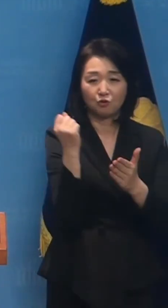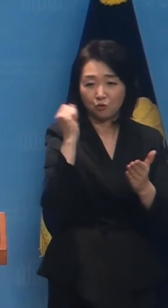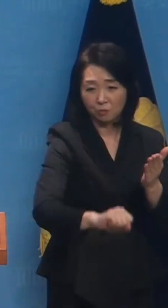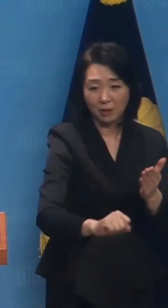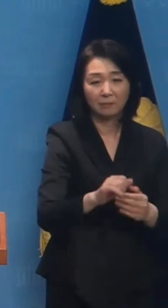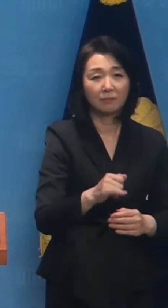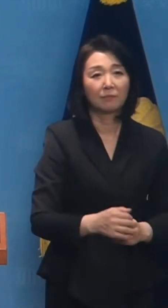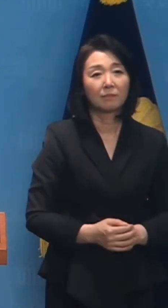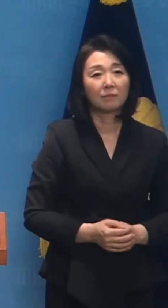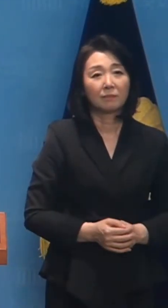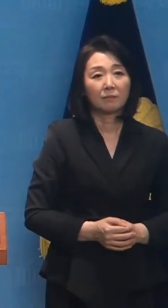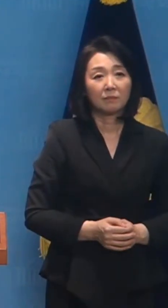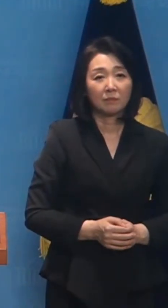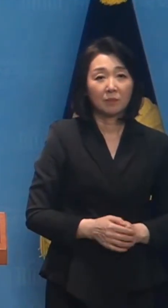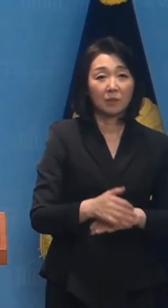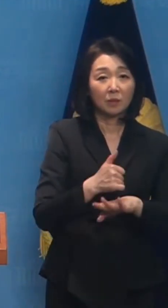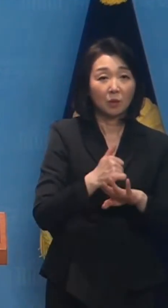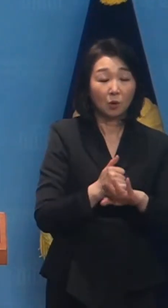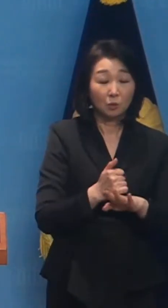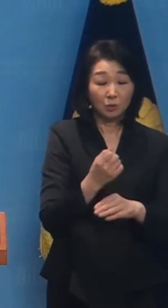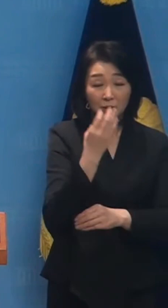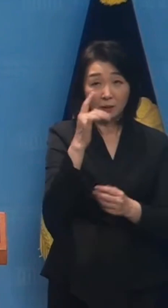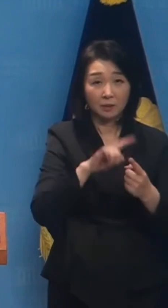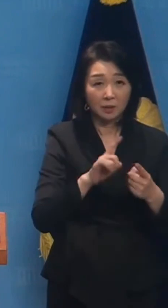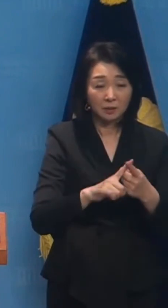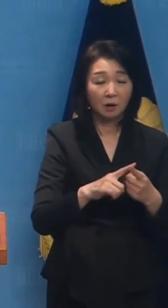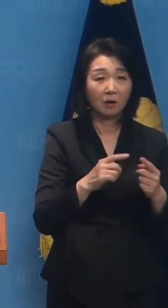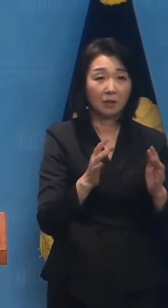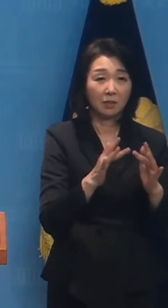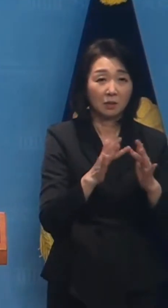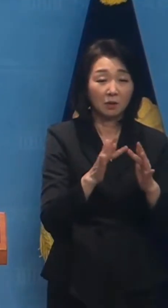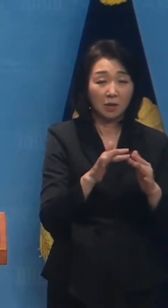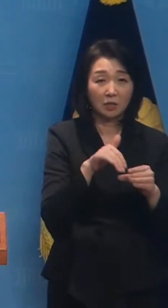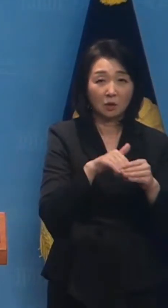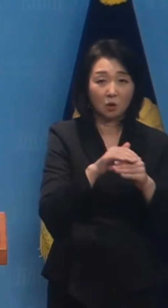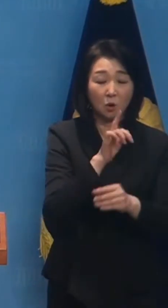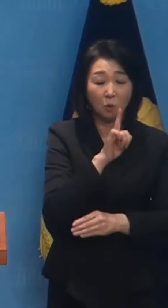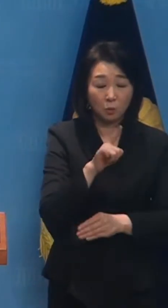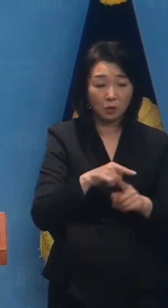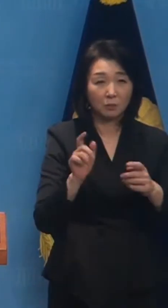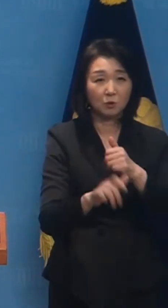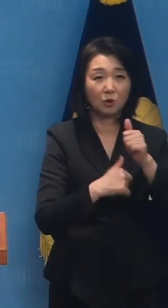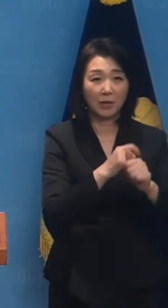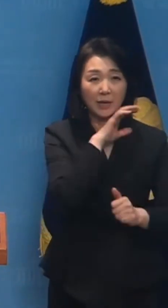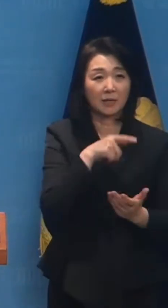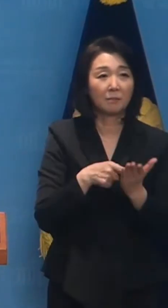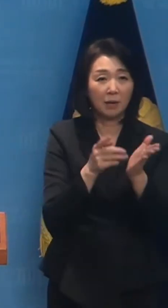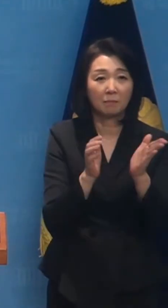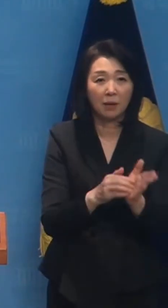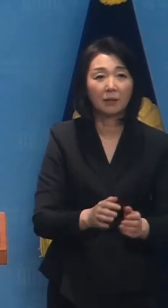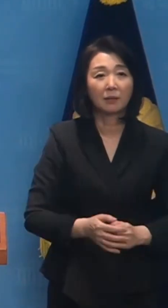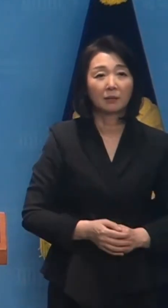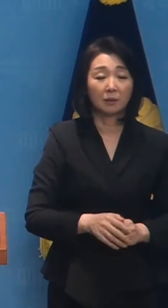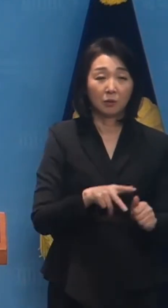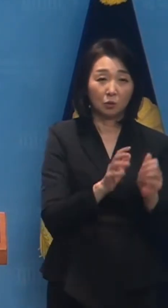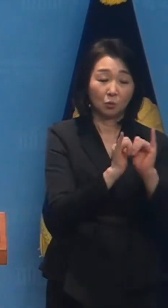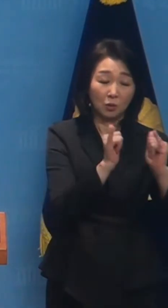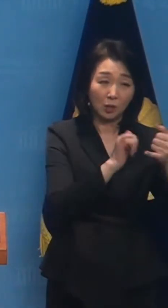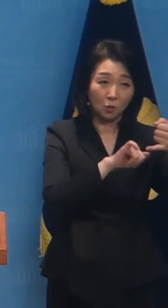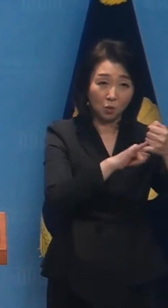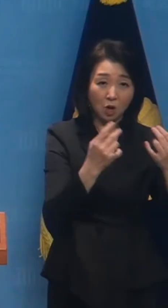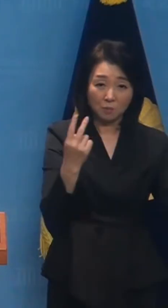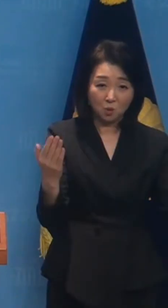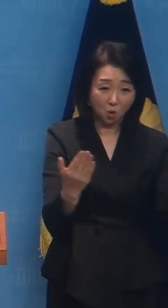사례에 해당합니다. 이에 따라 두 기사에 대해 인터넷 선거 보도심의위원회에 이의 신청을 제기하였습니다. 후보자의 공약을